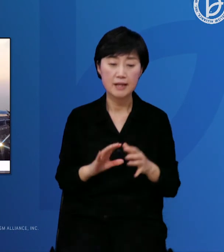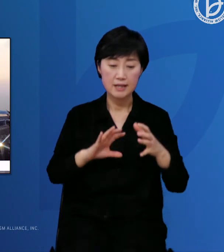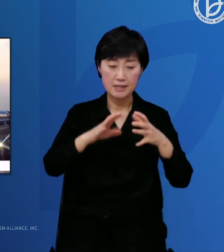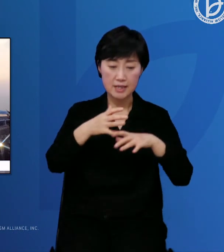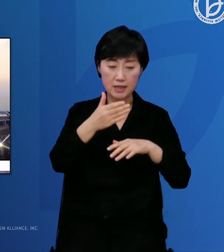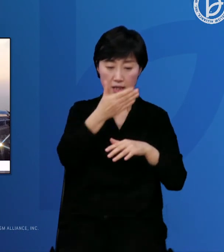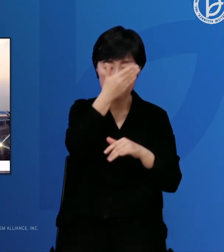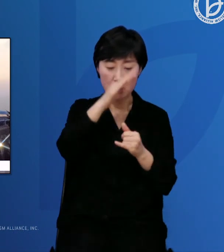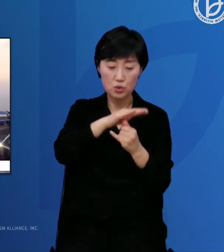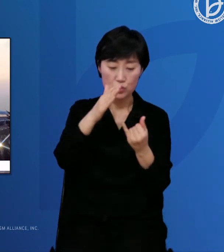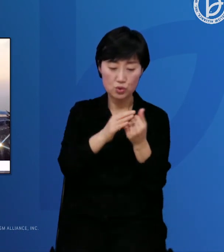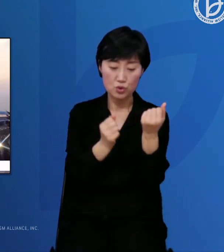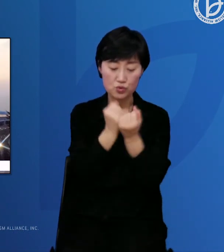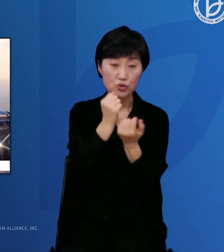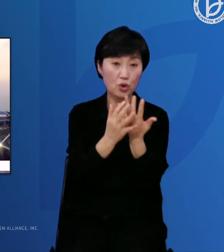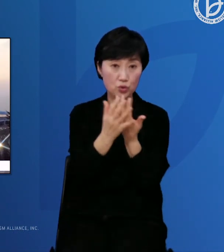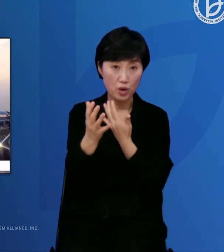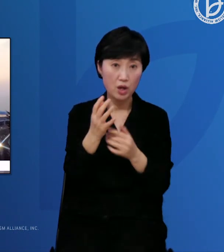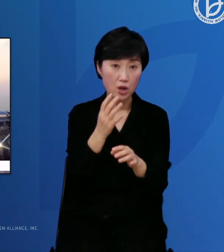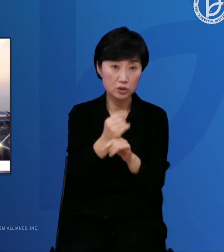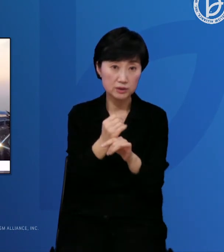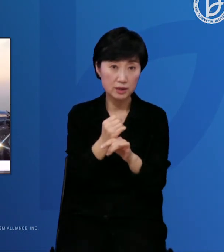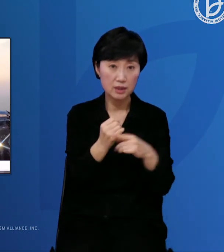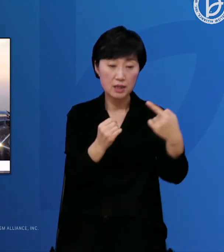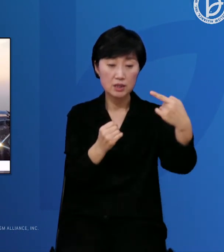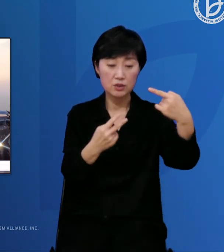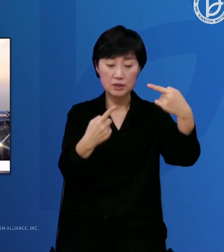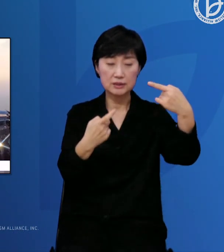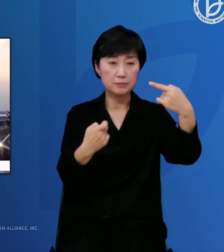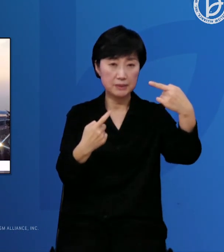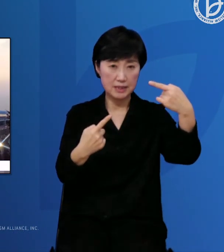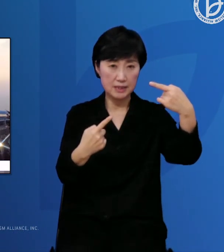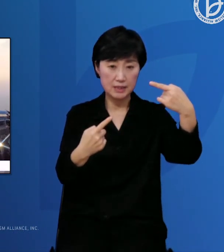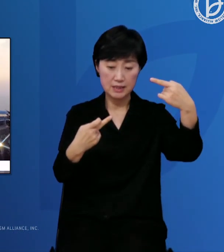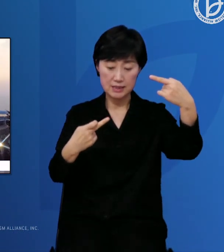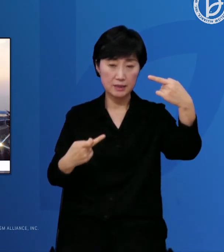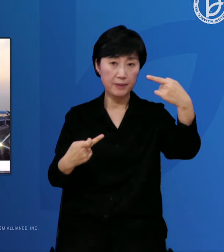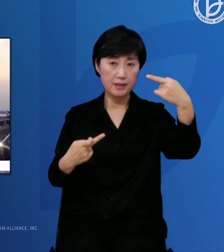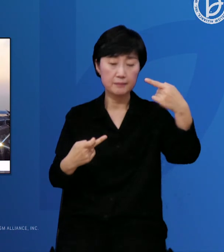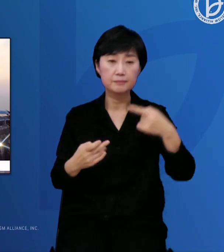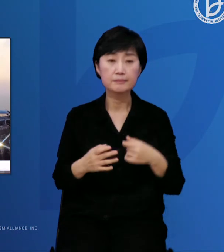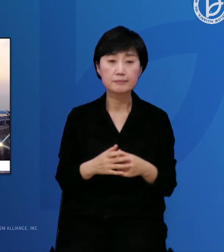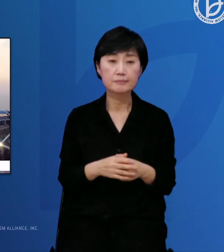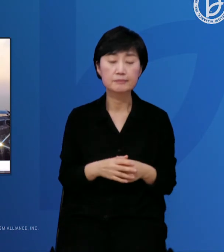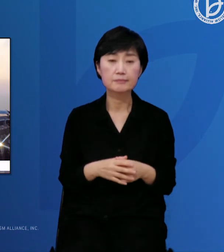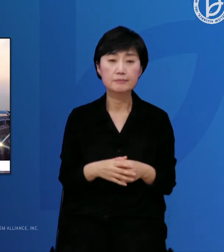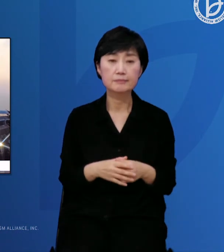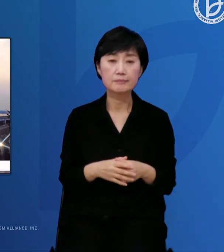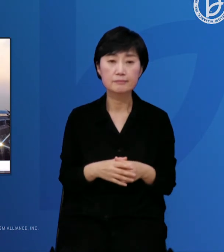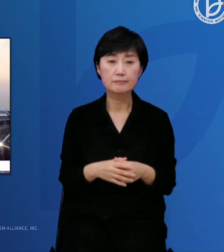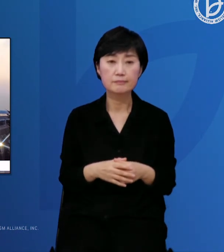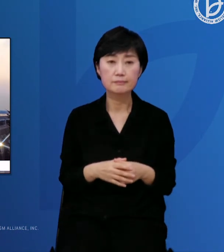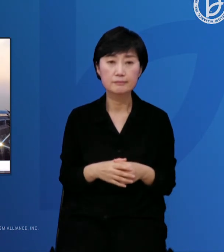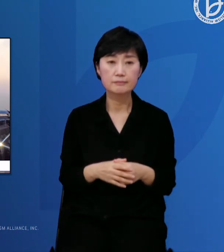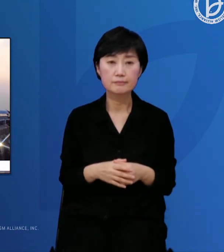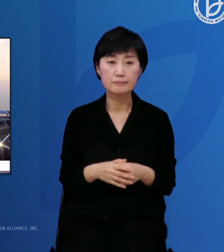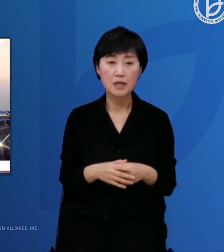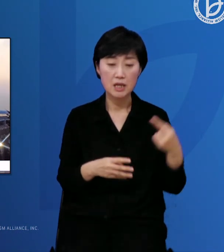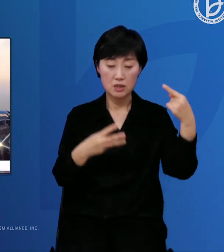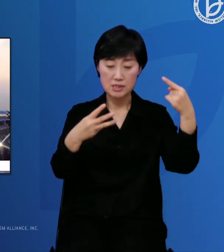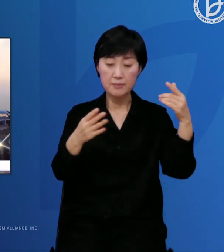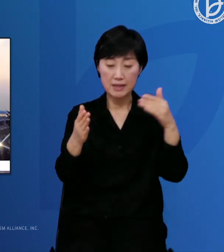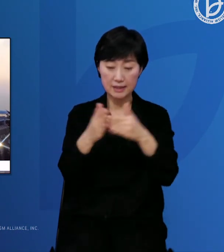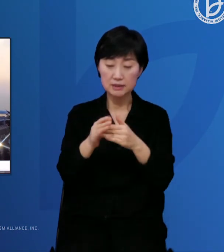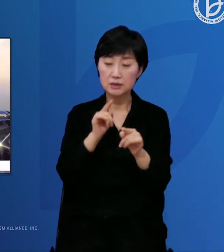세계 청소년 수련회가 11일 덕평 RUTC, 12일 온라인으로 열립니다. 3일 오후